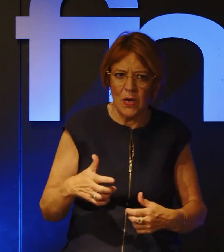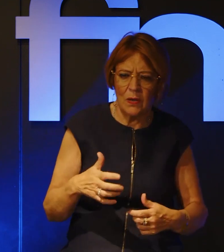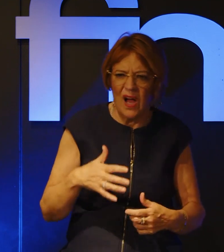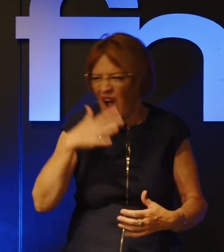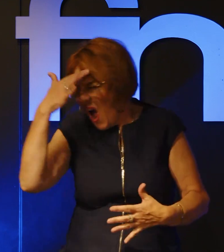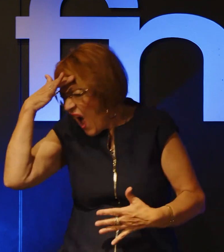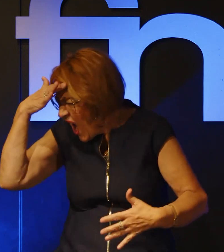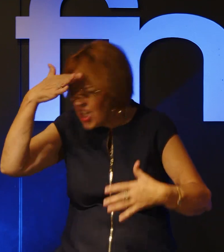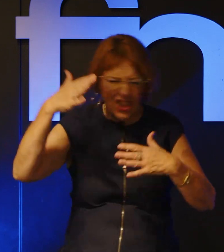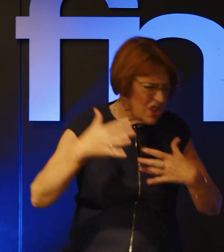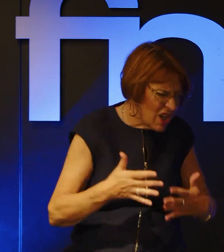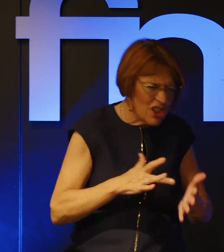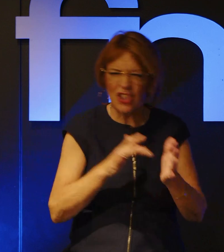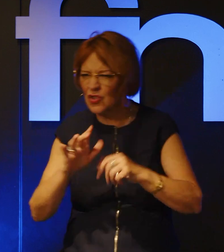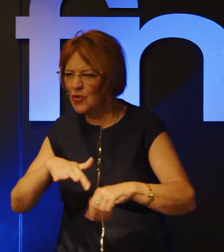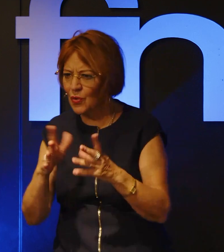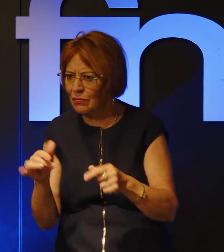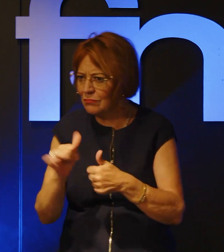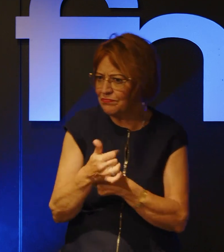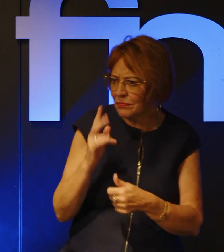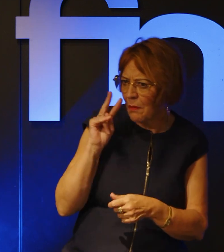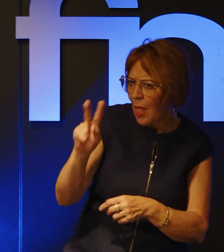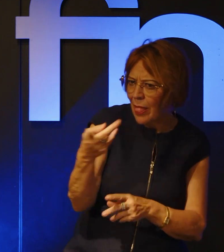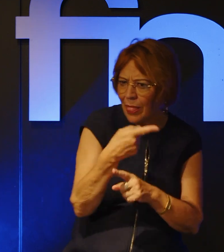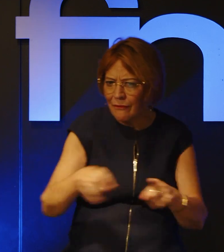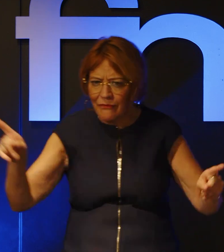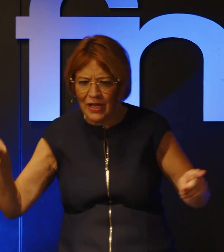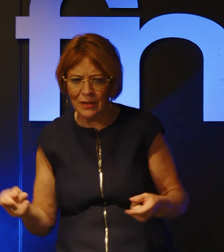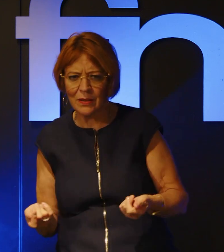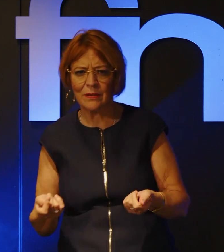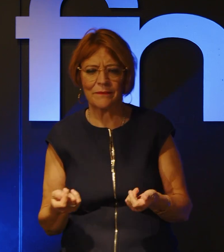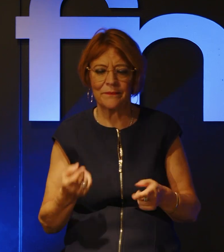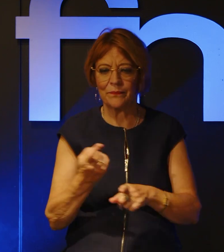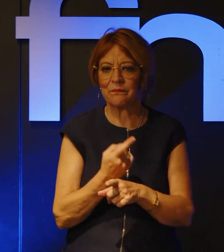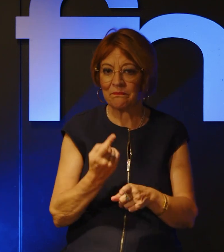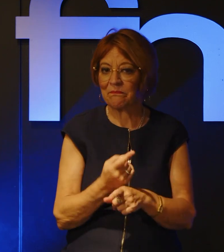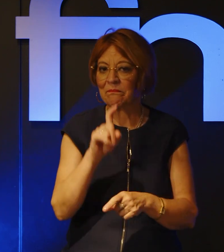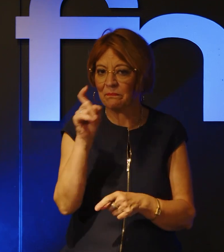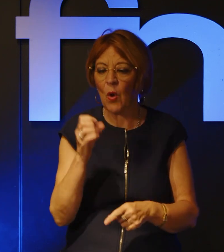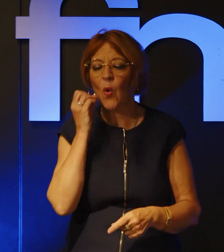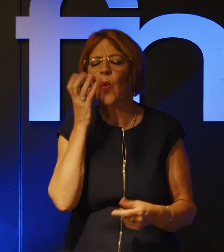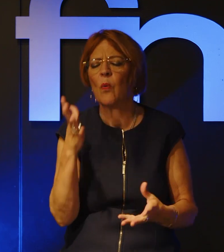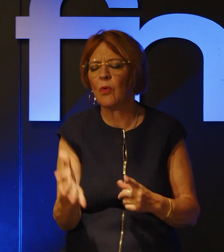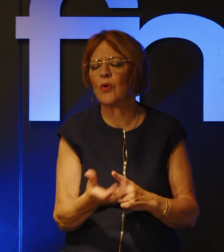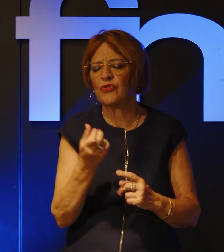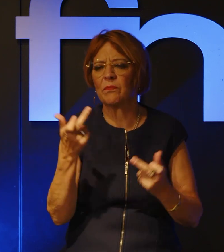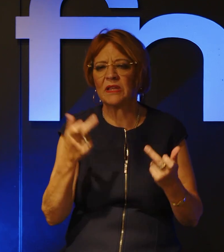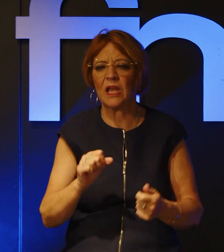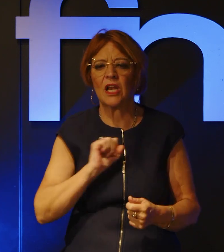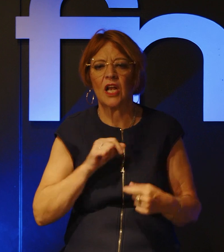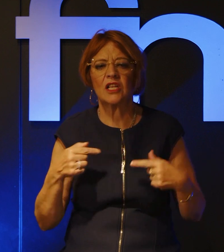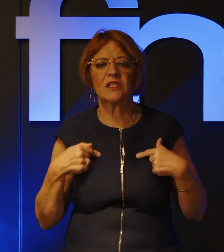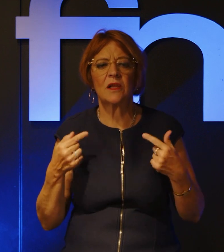doos estes filtros todos que alteram um bocado da aparência A questão aqui coloca-se que é como é que conseguimos manter a nossa